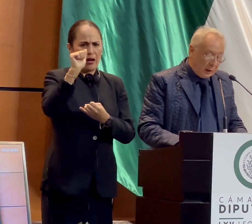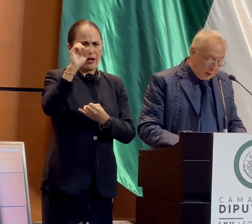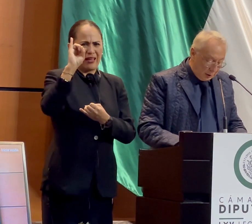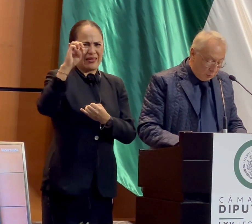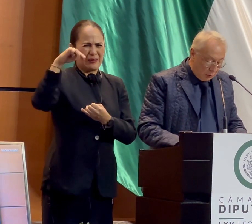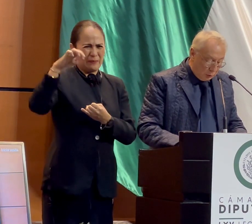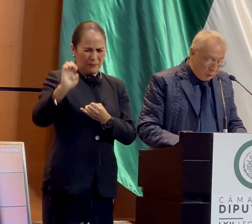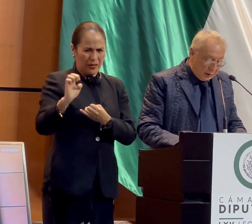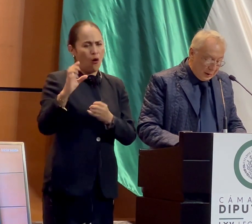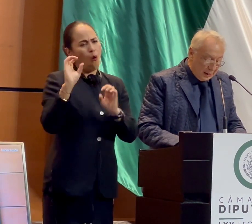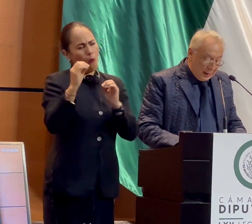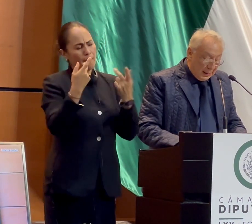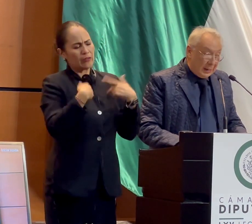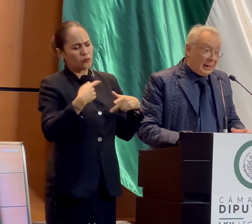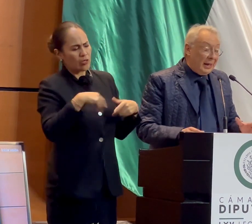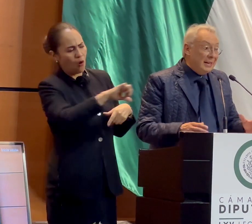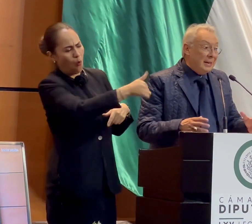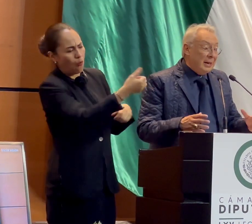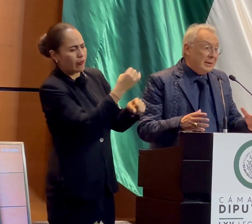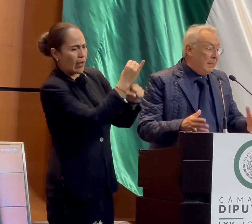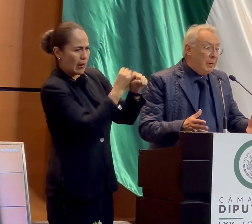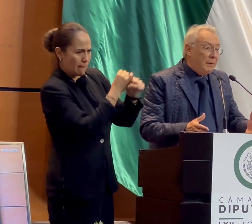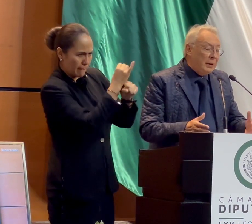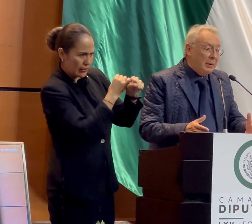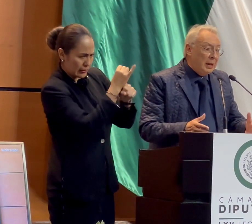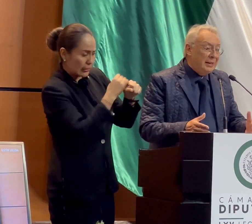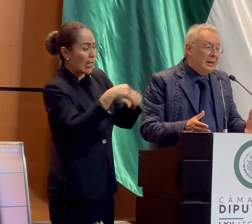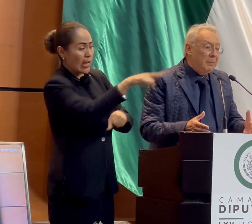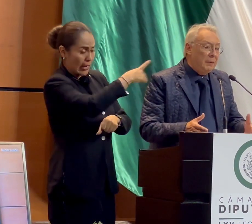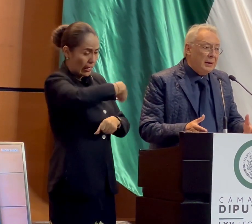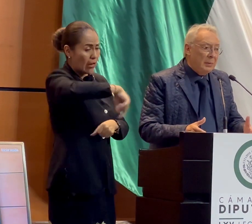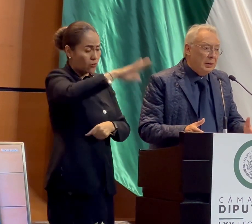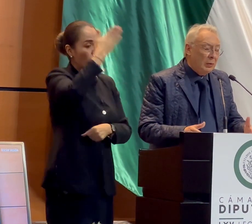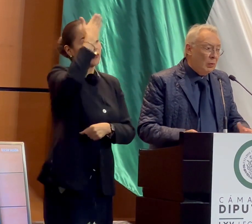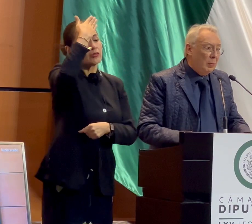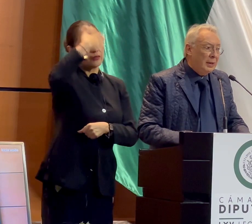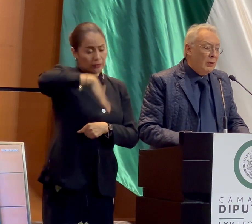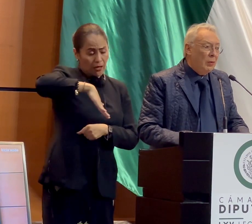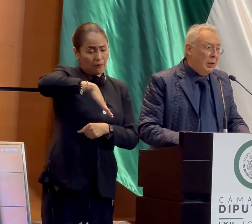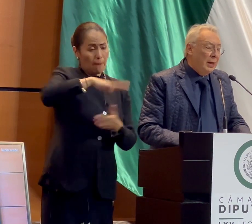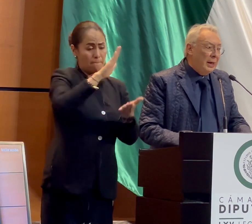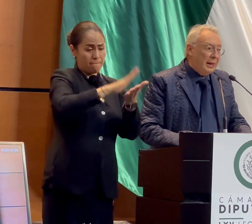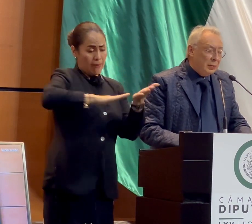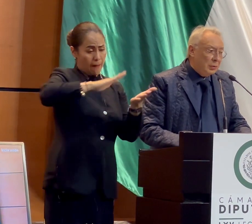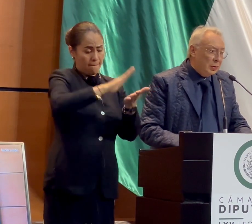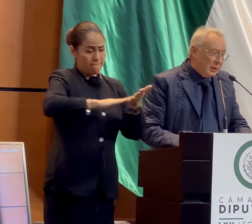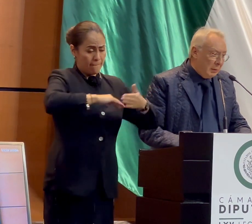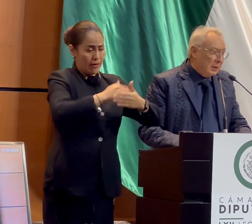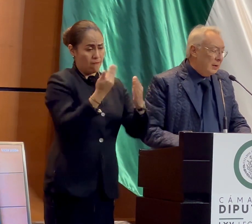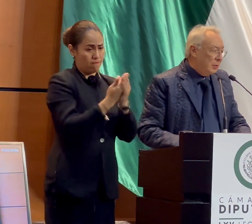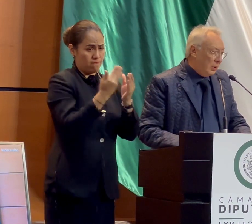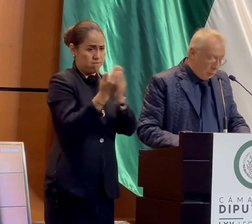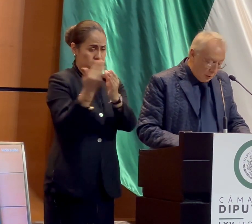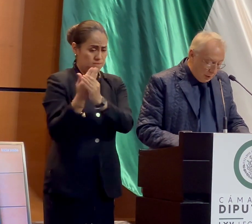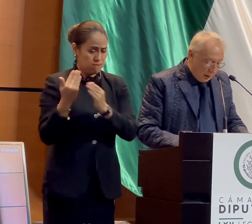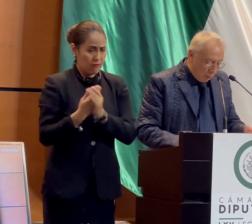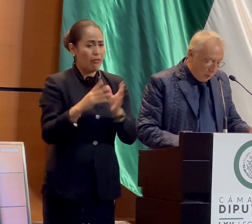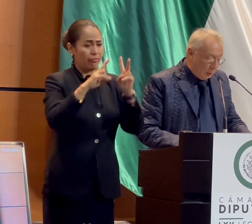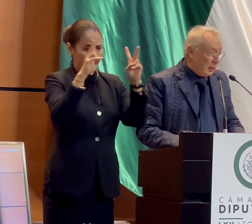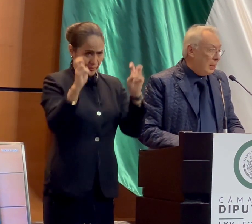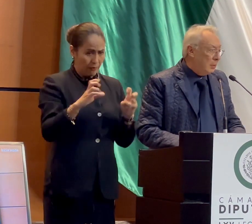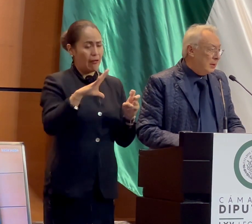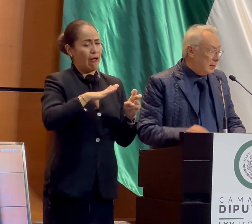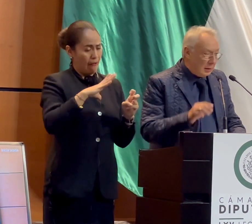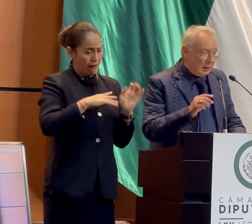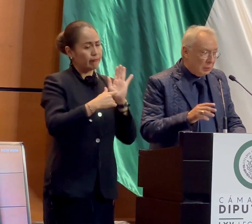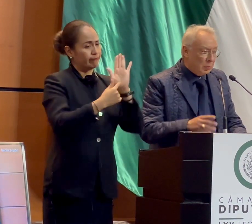personajes que lo estudian, que tienen perfectamente documentado estos temas de los que yo voy a hablar al